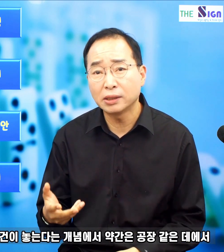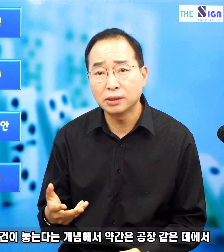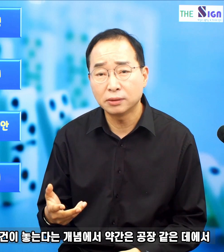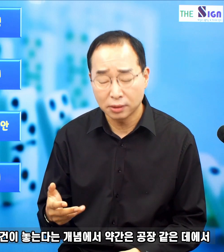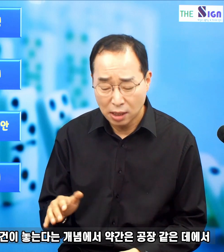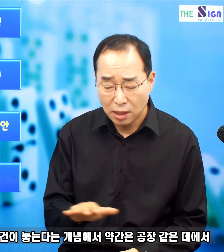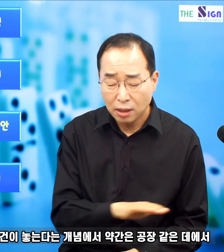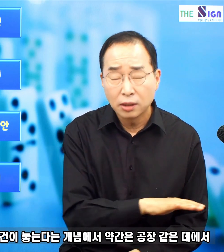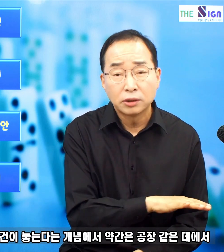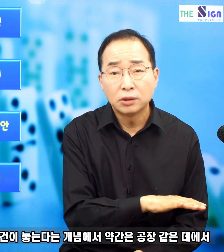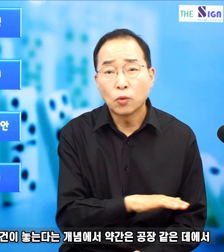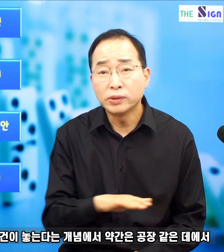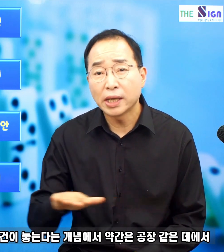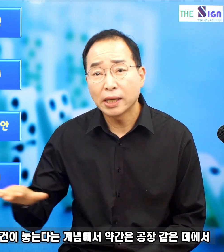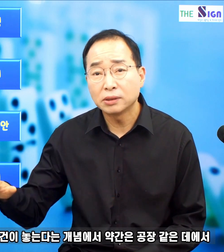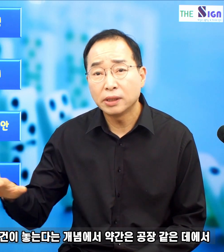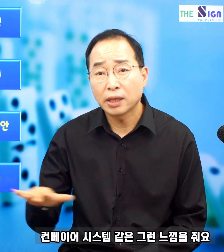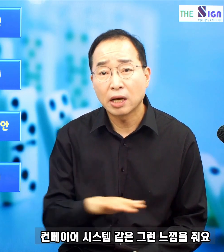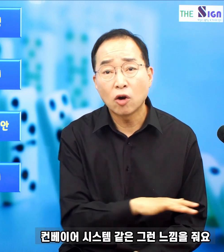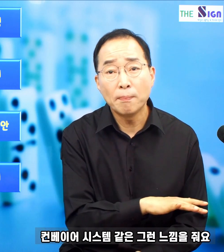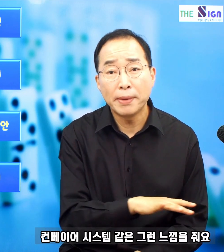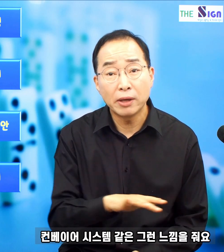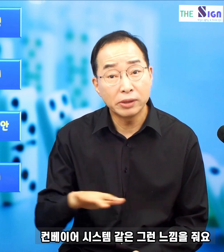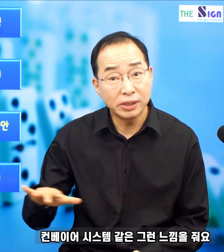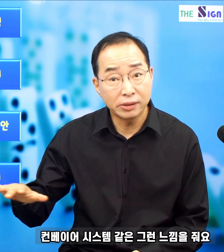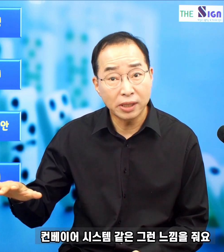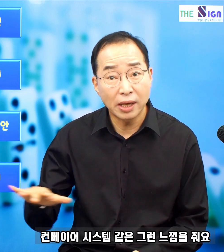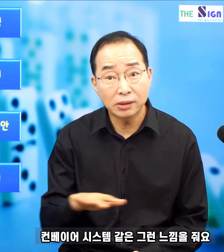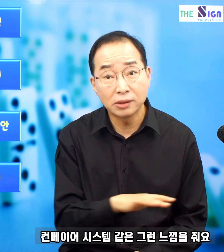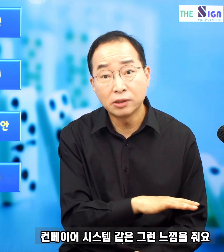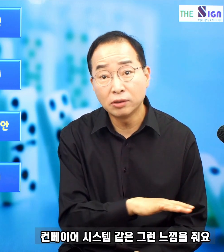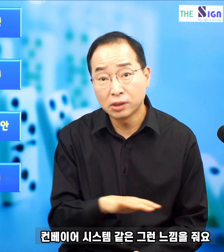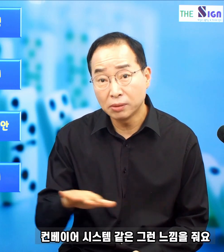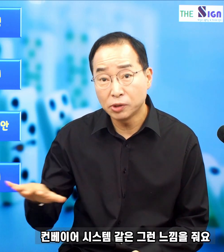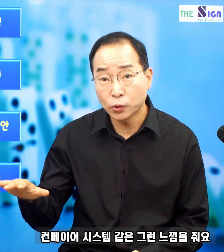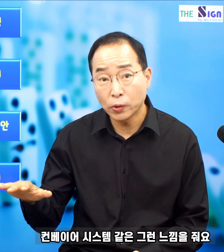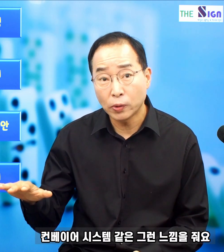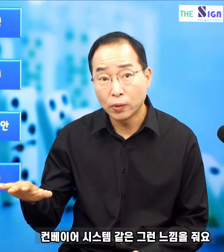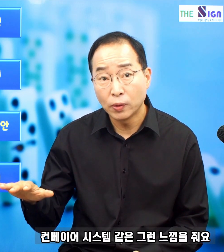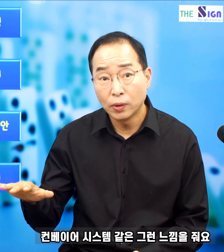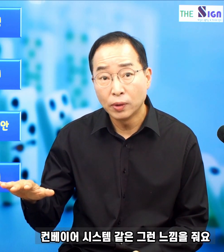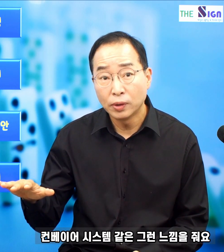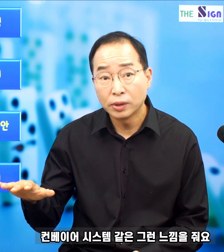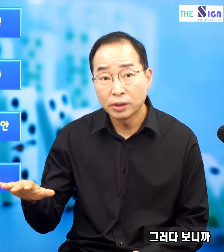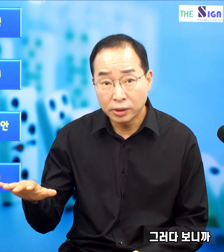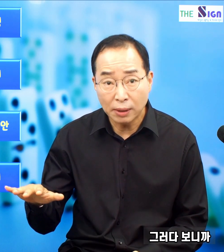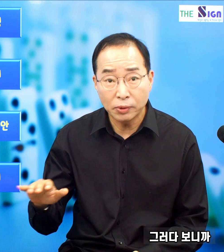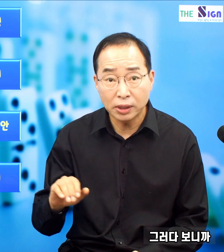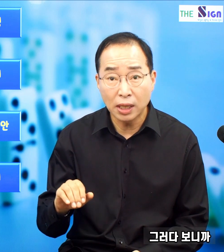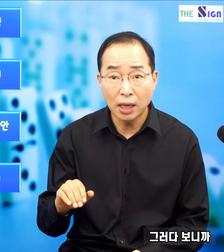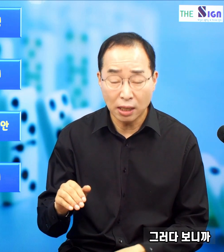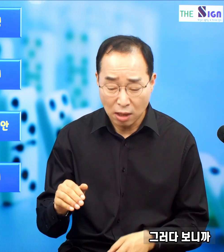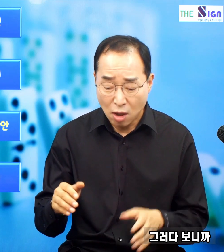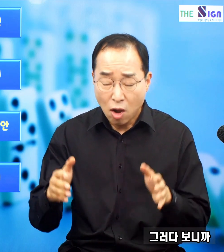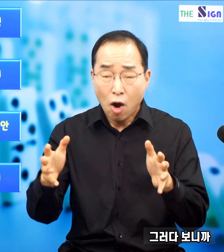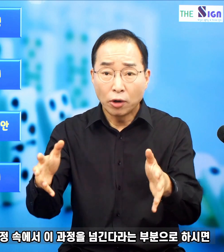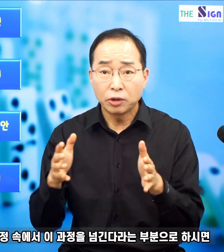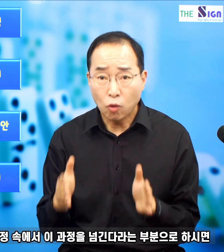약간은 그 공장 같은 데 약간 컨베이어 시스템 같은 그런 느낌을 줘요. 그러다 보니까 어떤